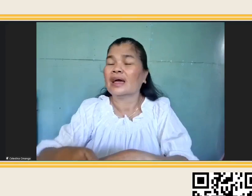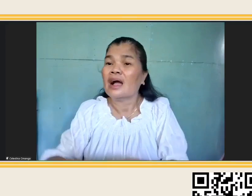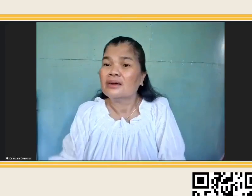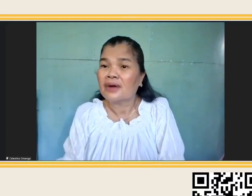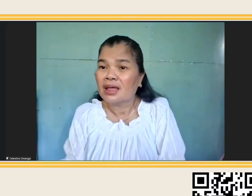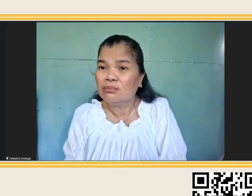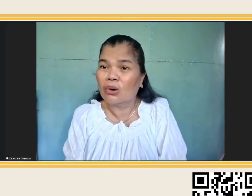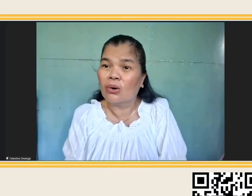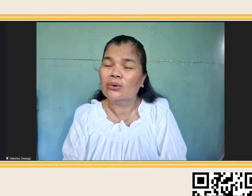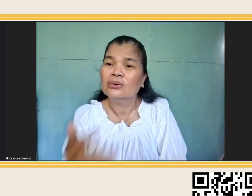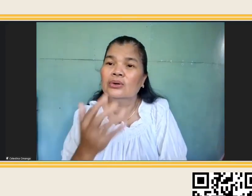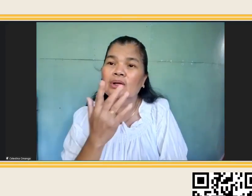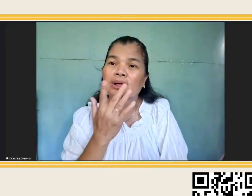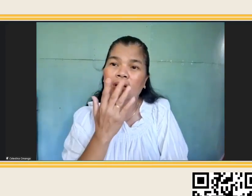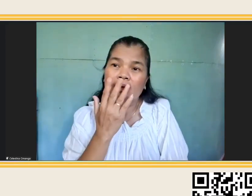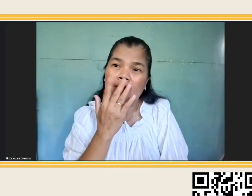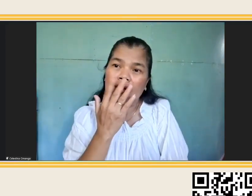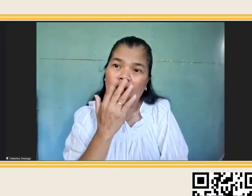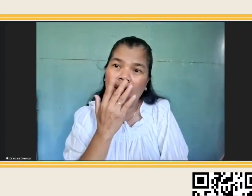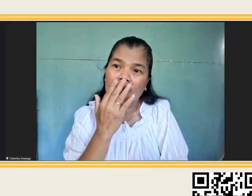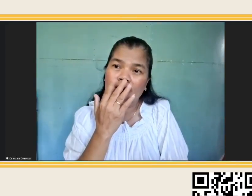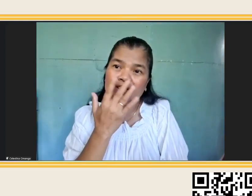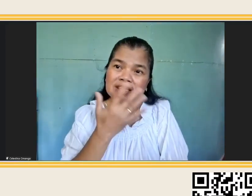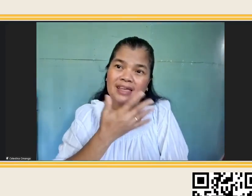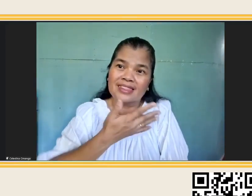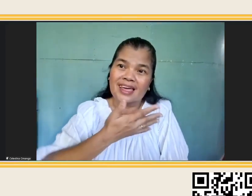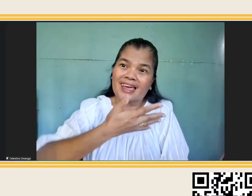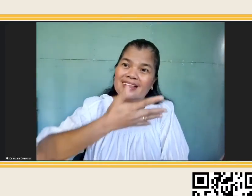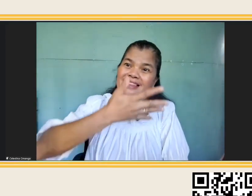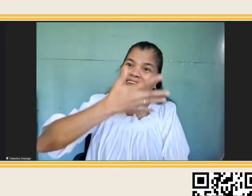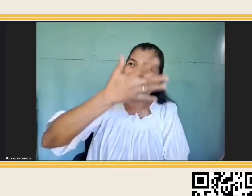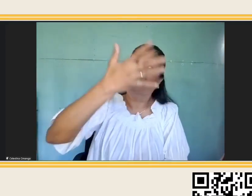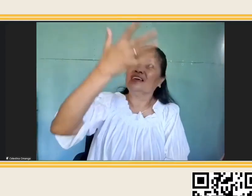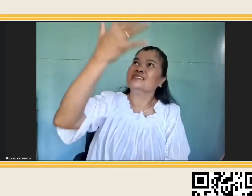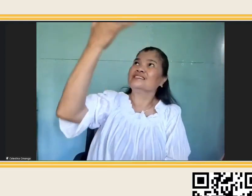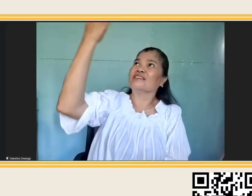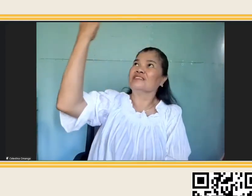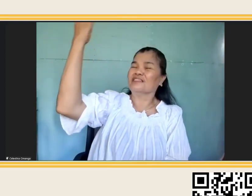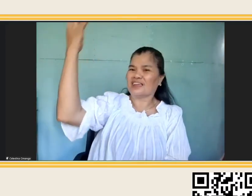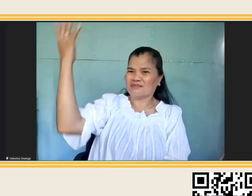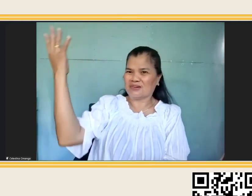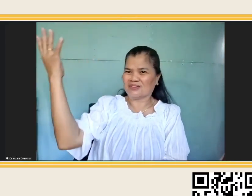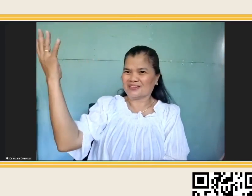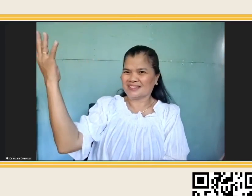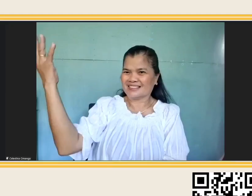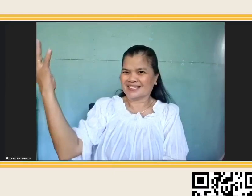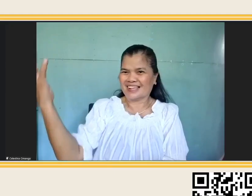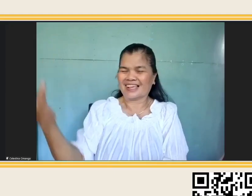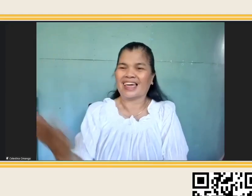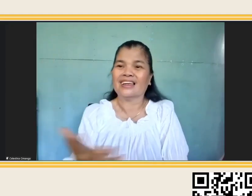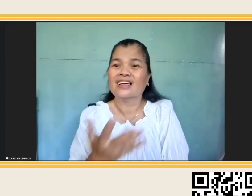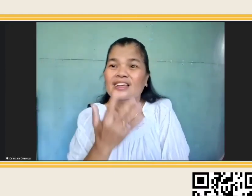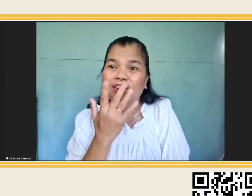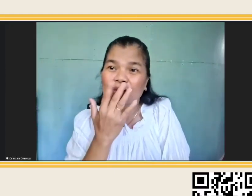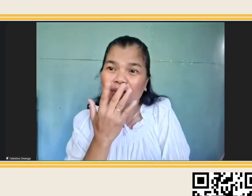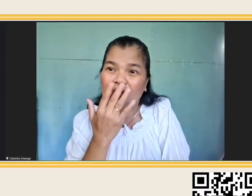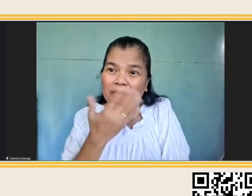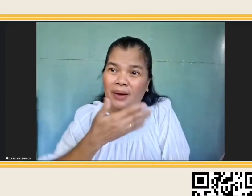Okay, kaya ang rainbow, colors and then the rays of the rainbow.